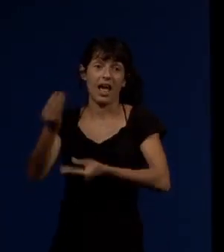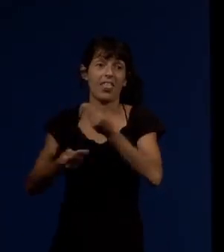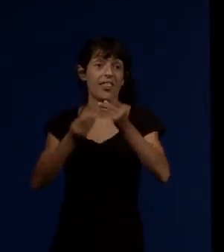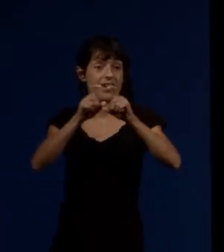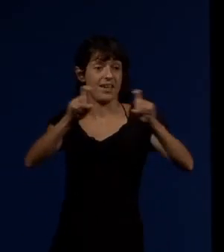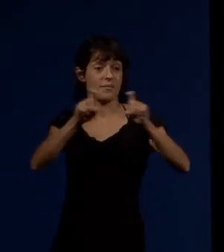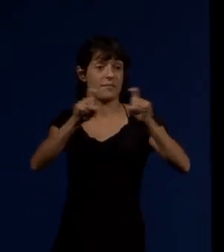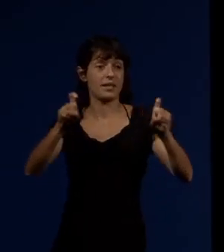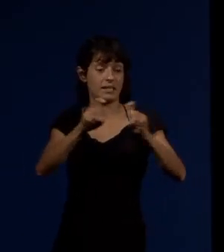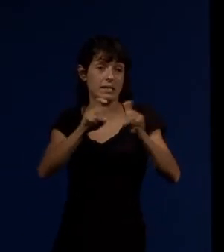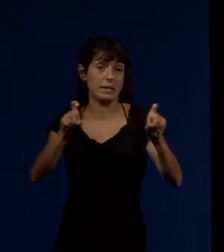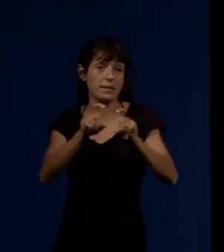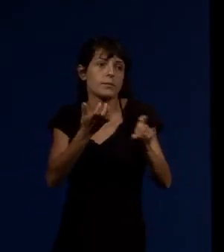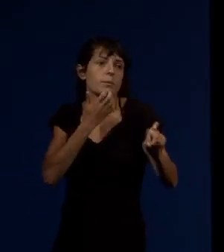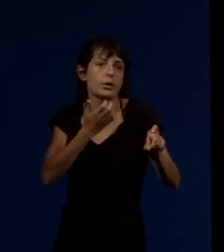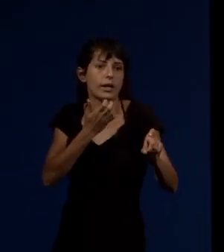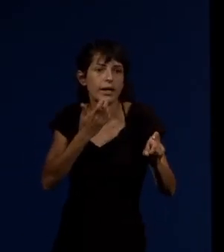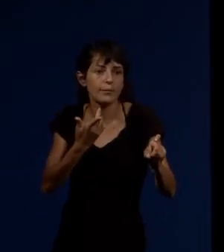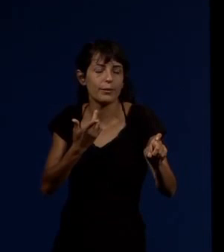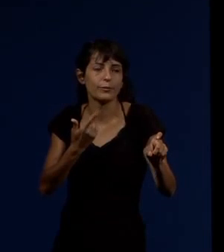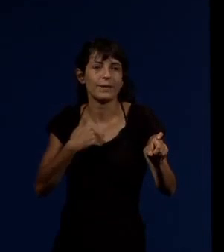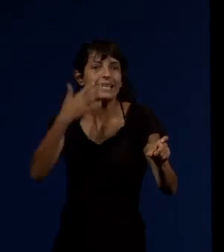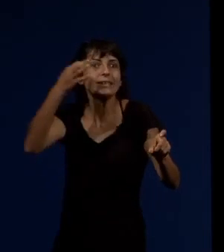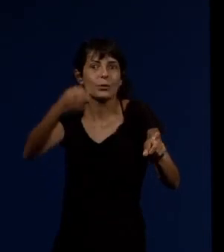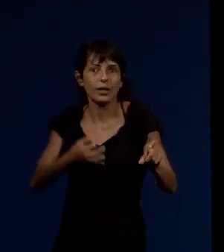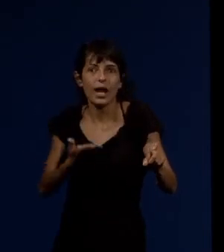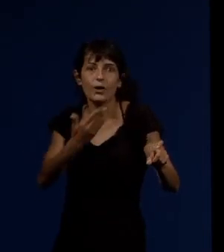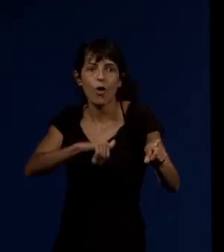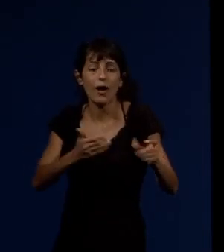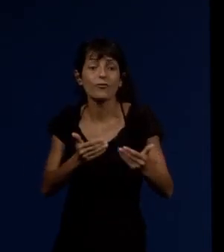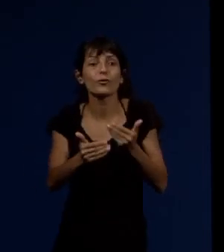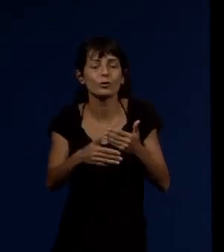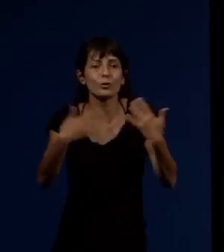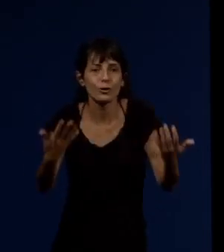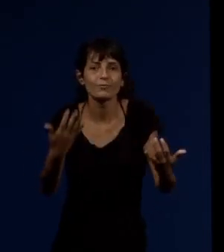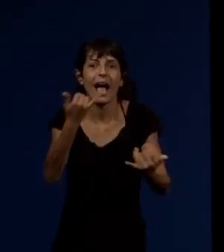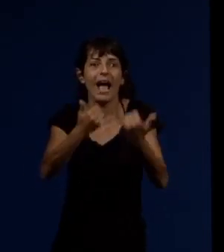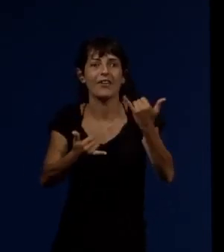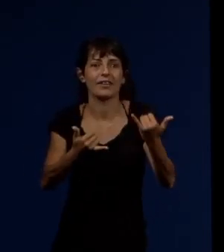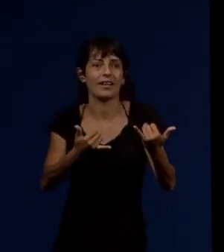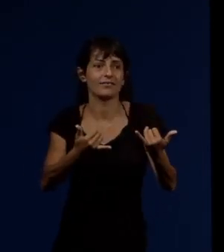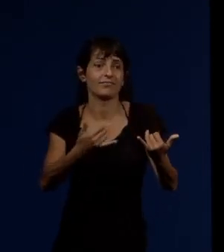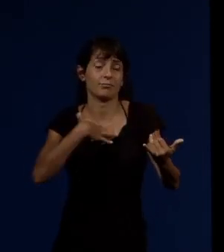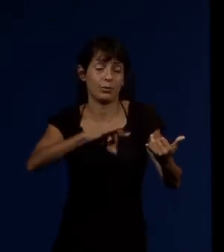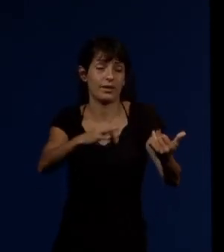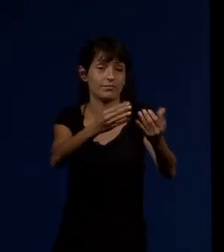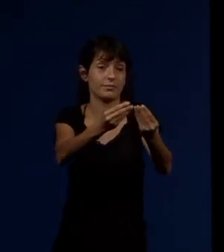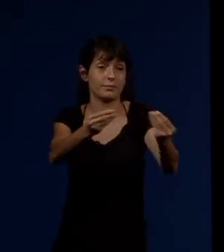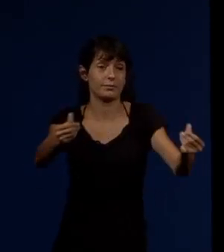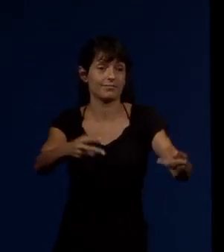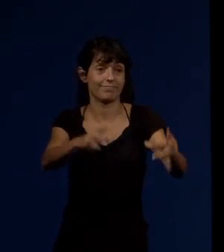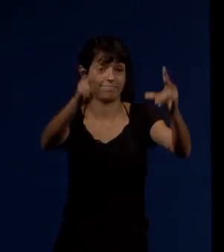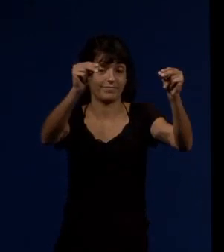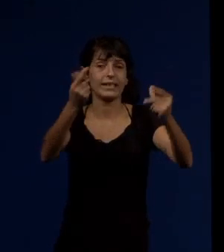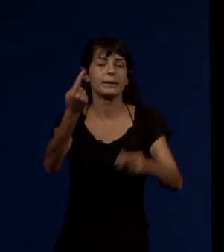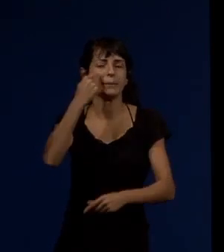que, obviamente, se non teñen certezas respecto do que vai pasar, claro que o seu fin pode ser inmediato. E